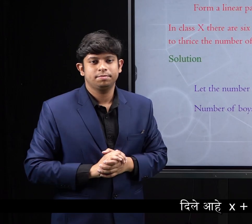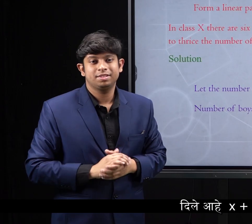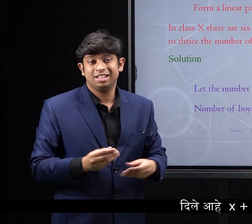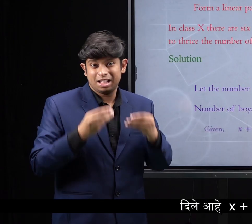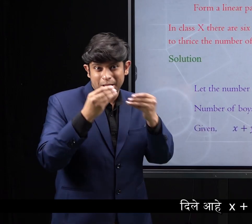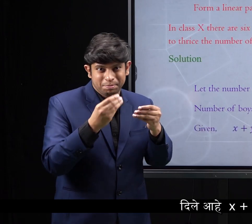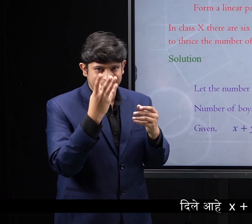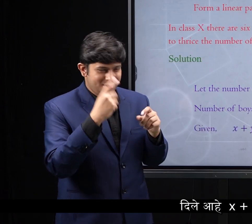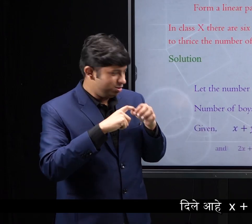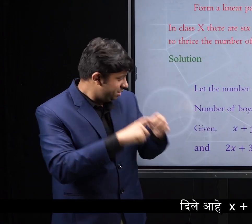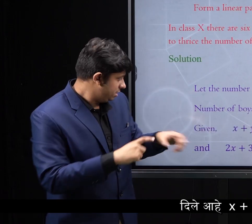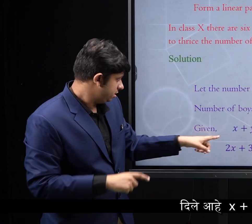दिले आहे.